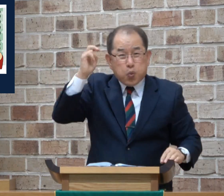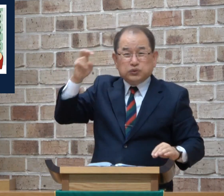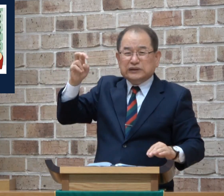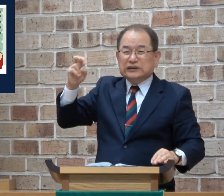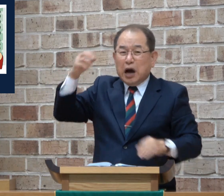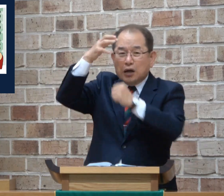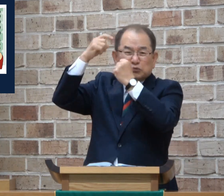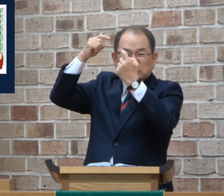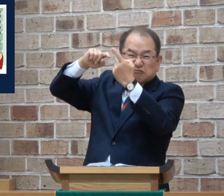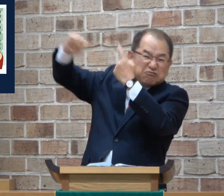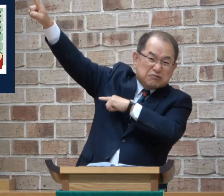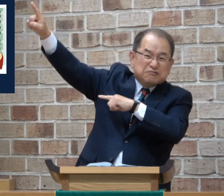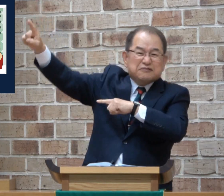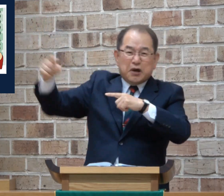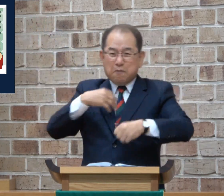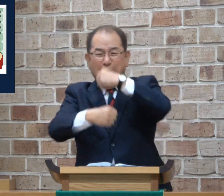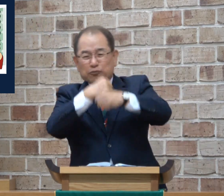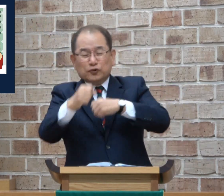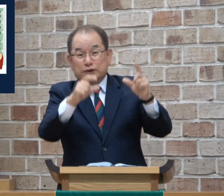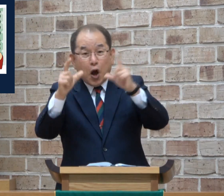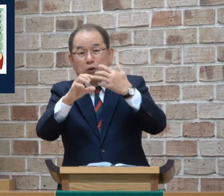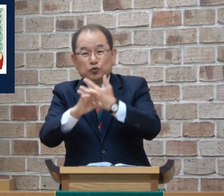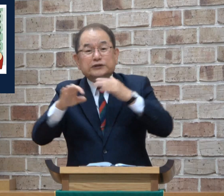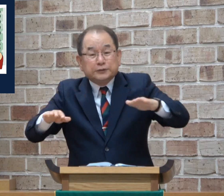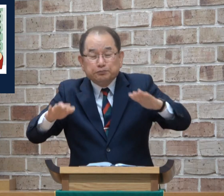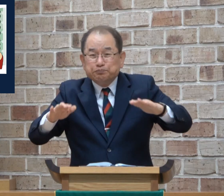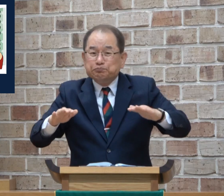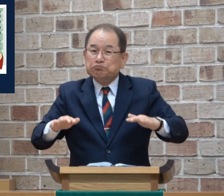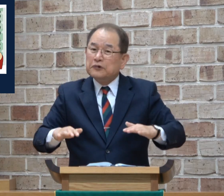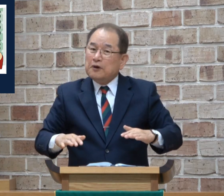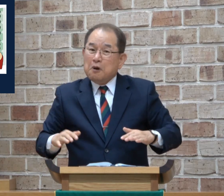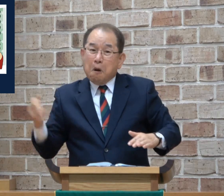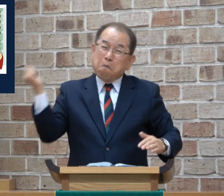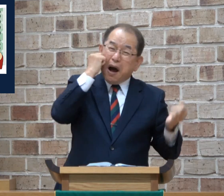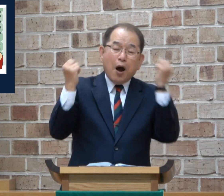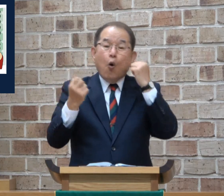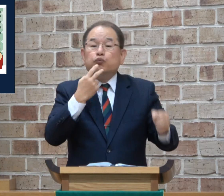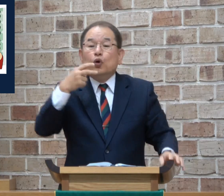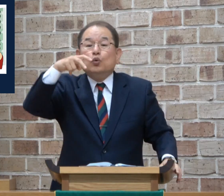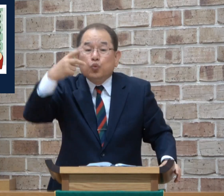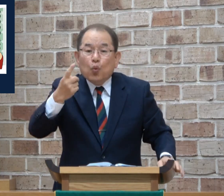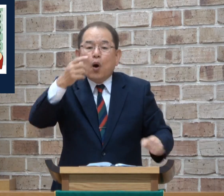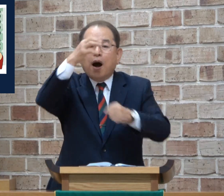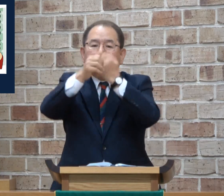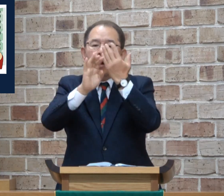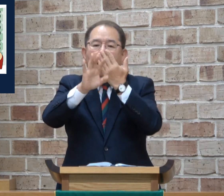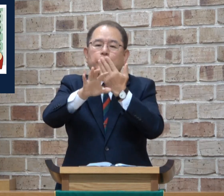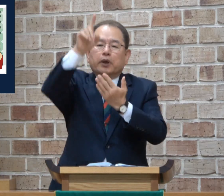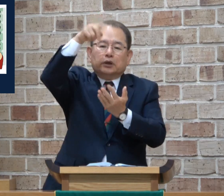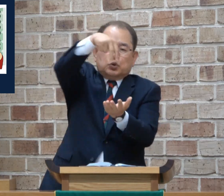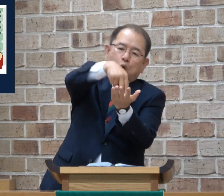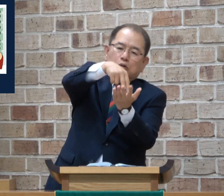뜻을 따르지 아니하고 내 마음대로 쓴다면 하나님 앞에 섰을 때 두려울